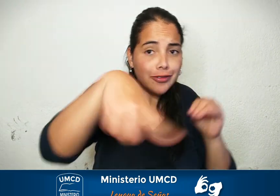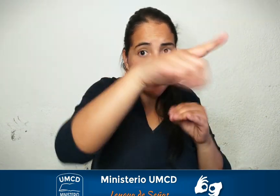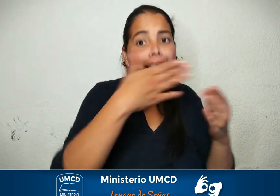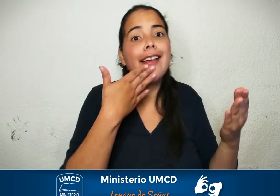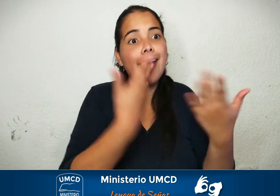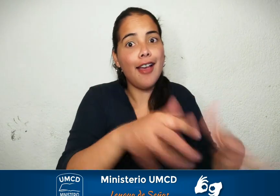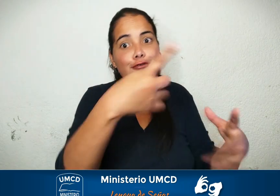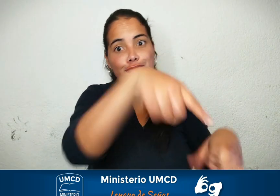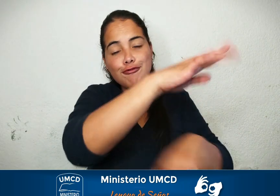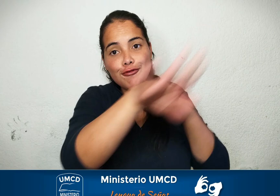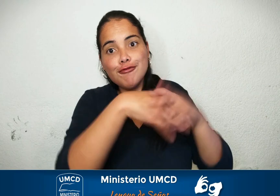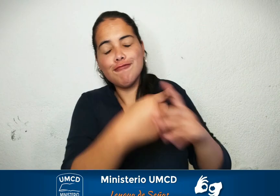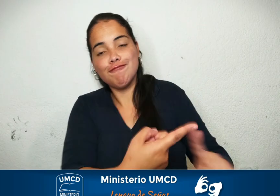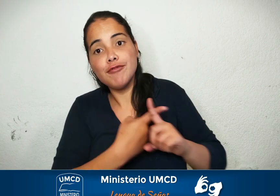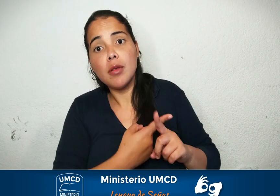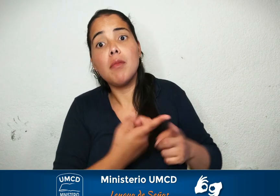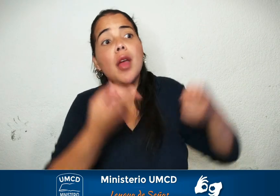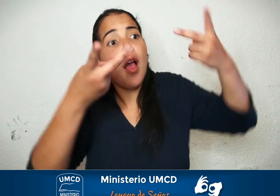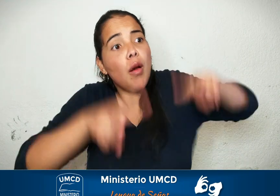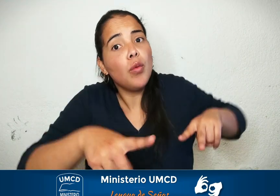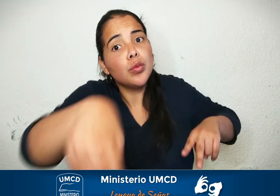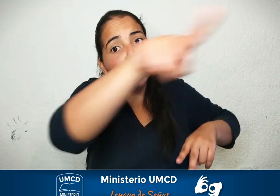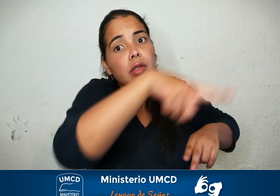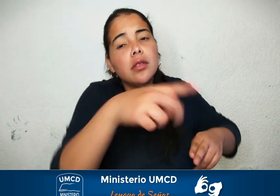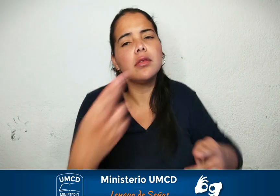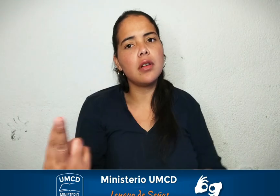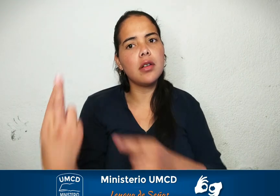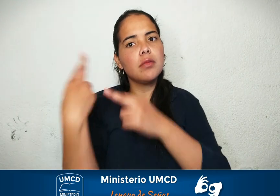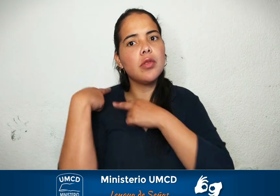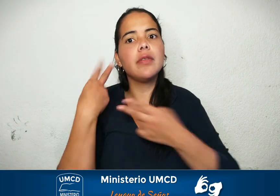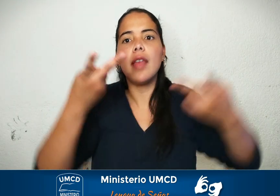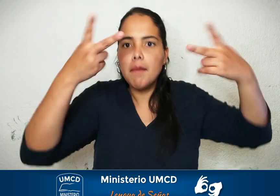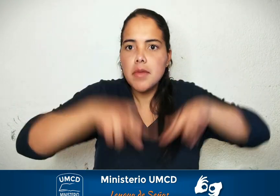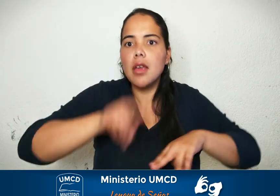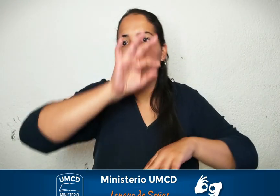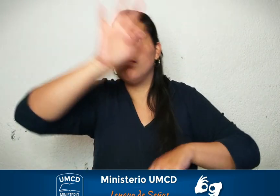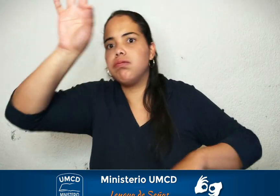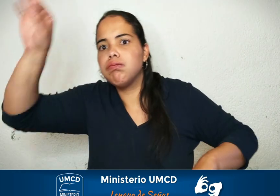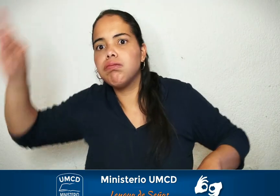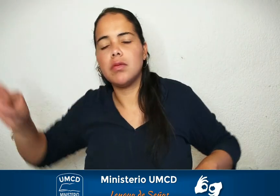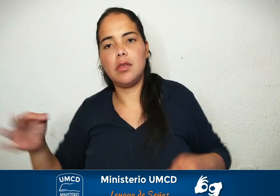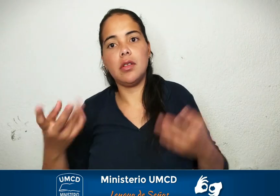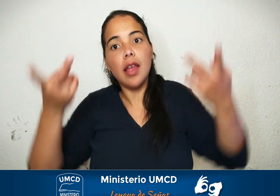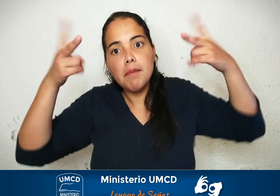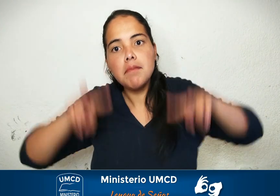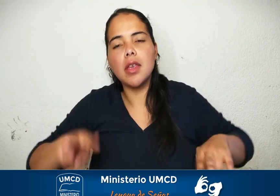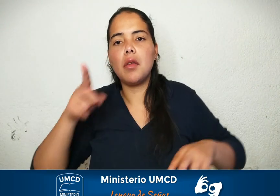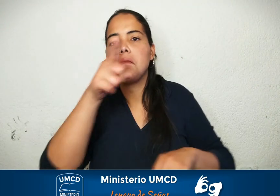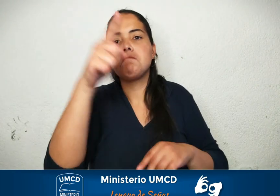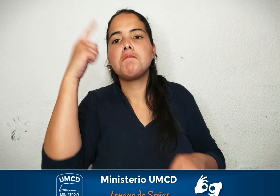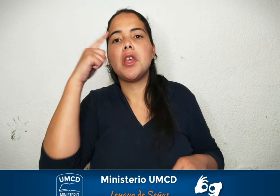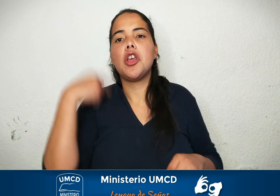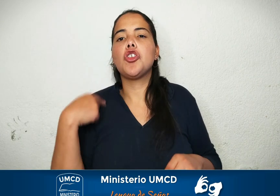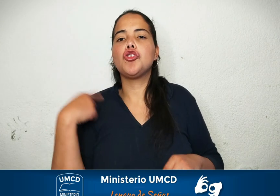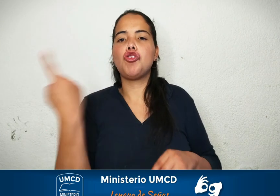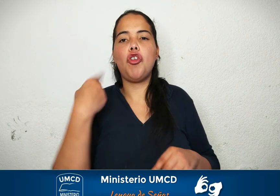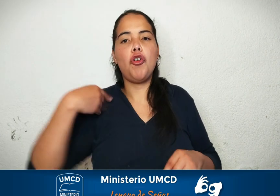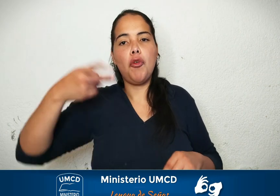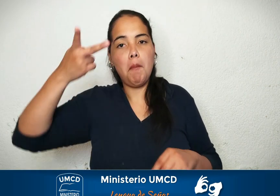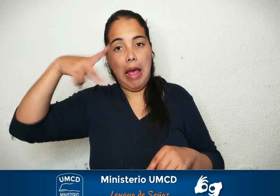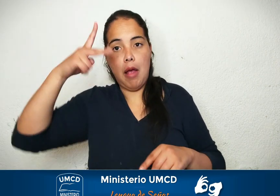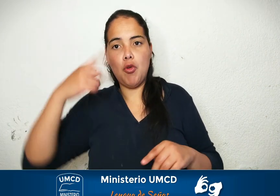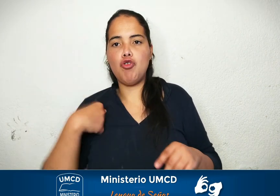sustentarme a mí mismo para poder hacerlo. Pero este deseo no fue una idea mía.